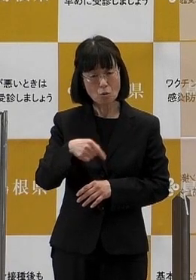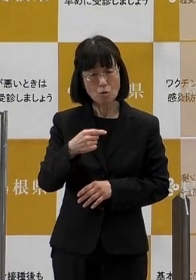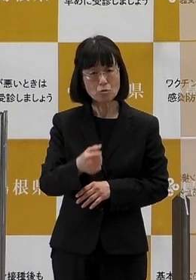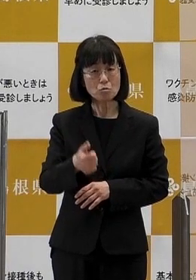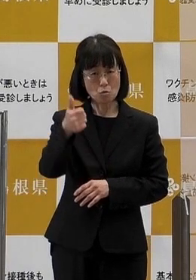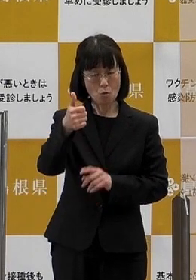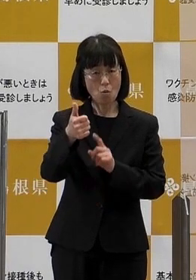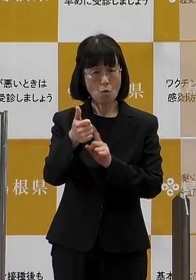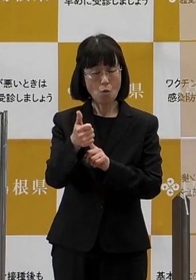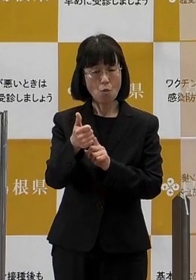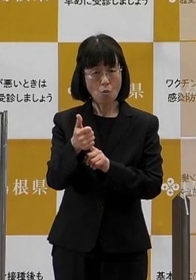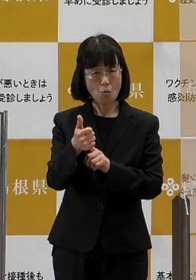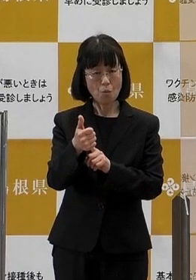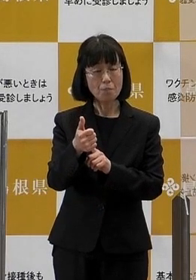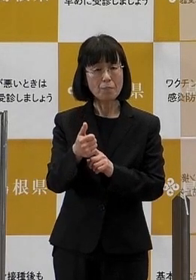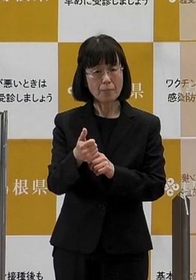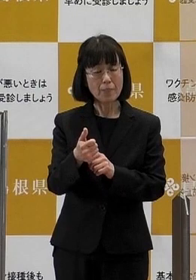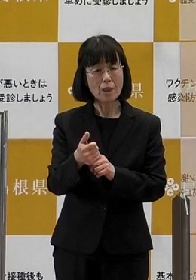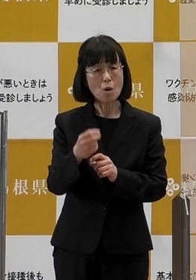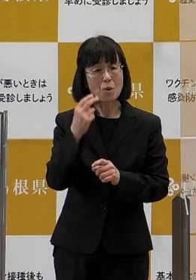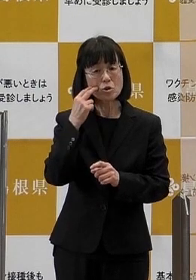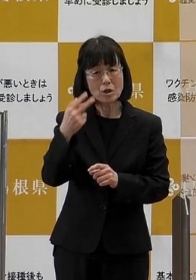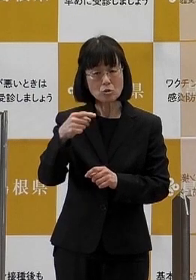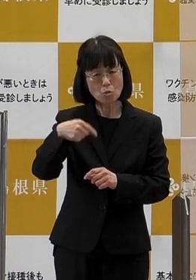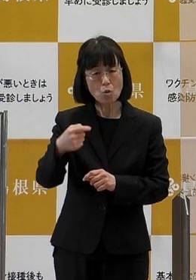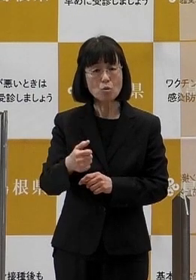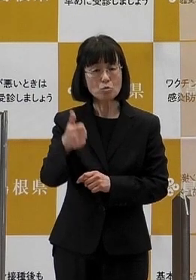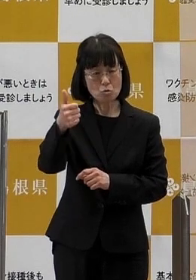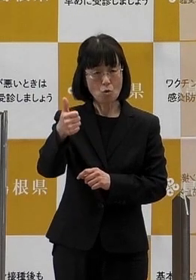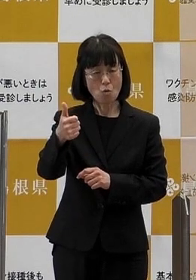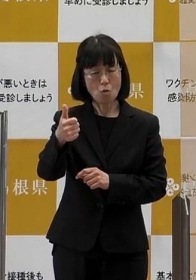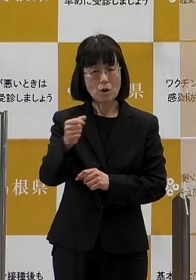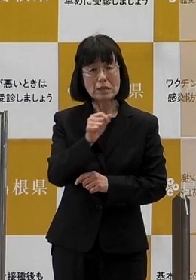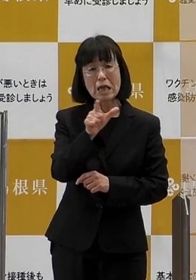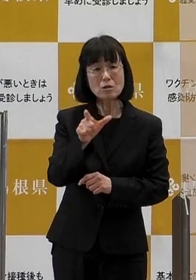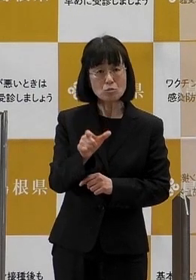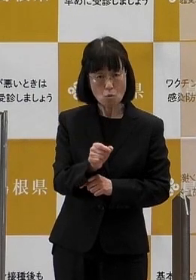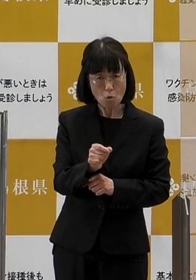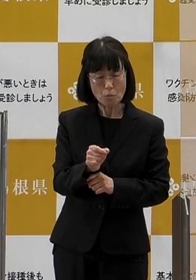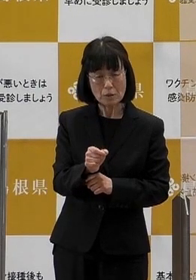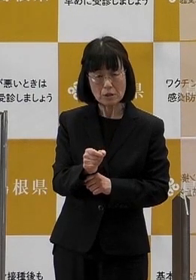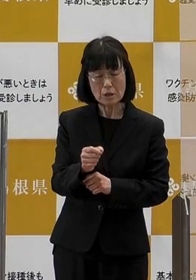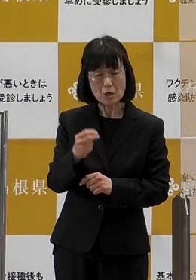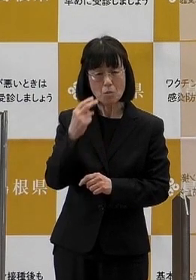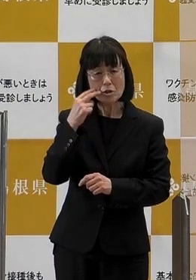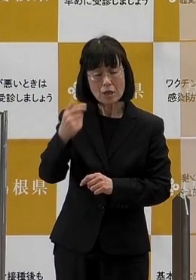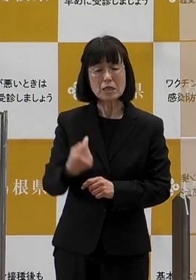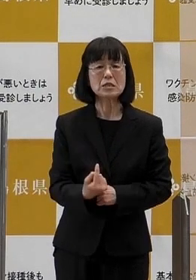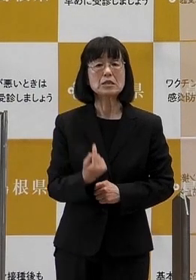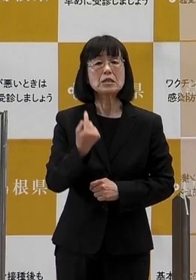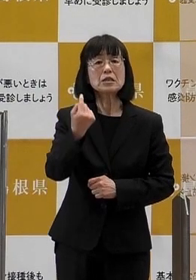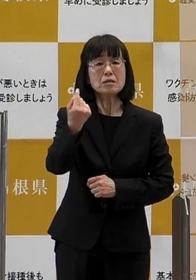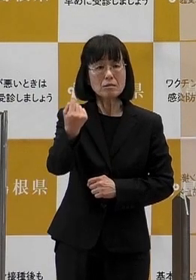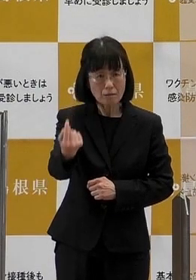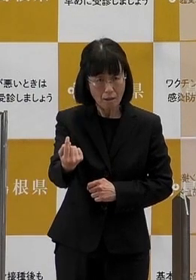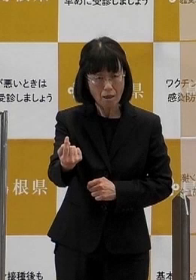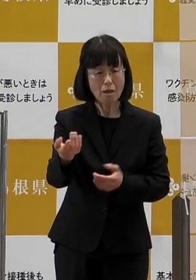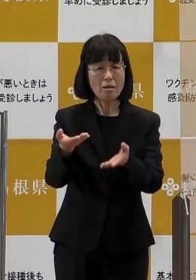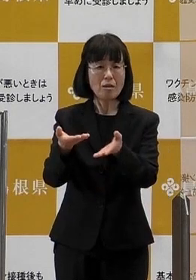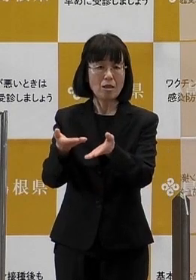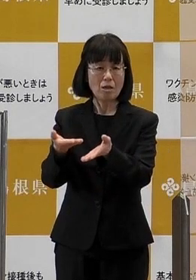松江市の藤原教育長さんかなのところに月曜日に話しに行って打診をしている話ですから、